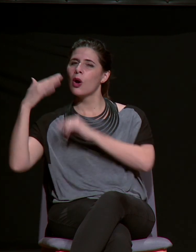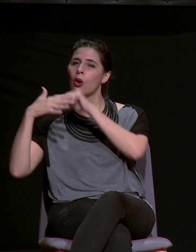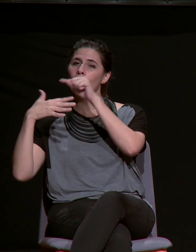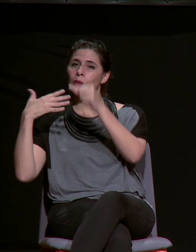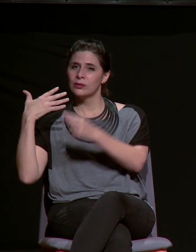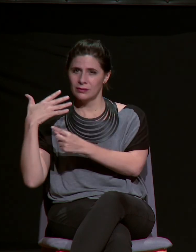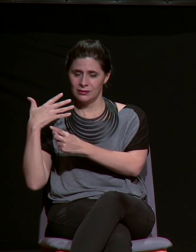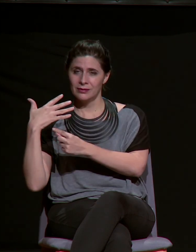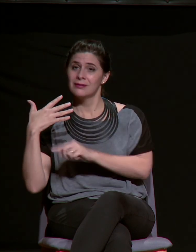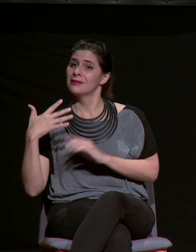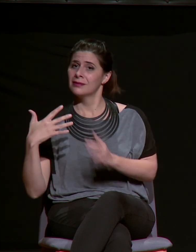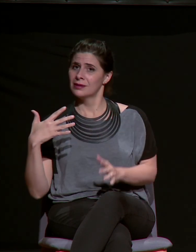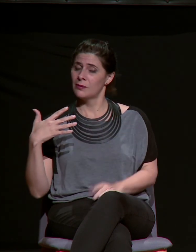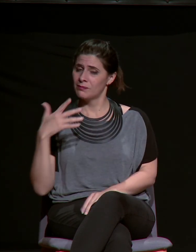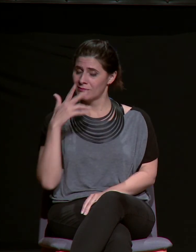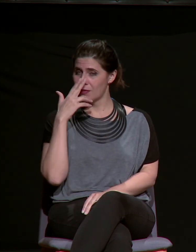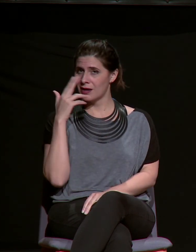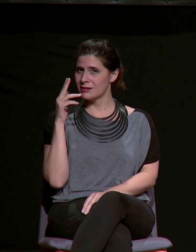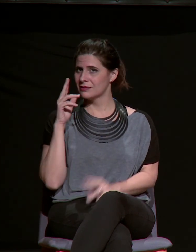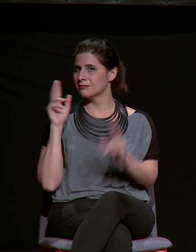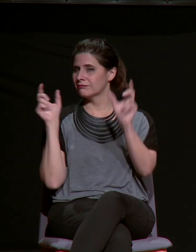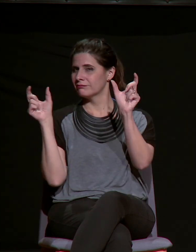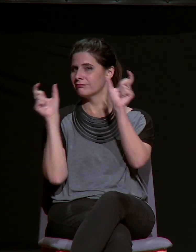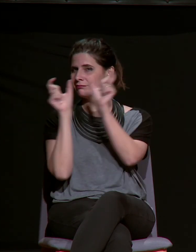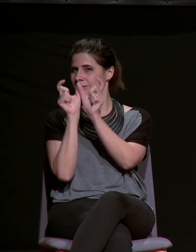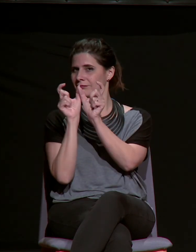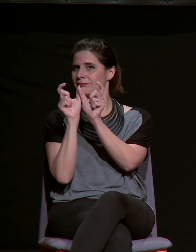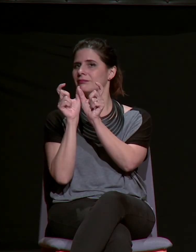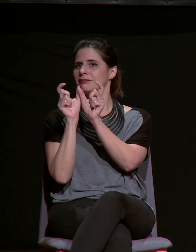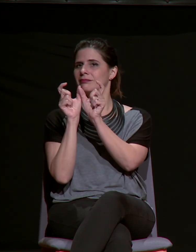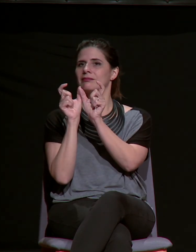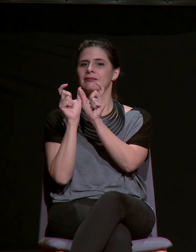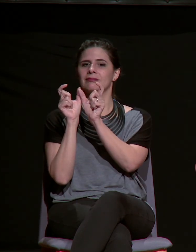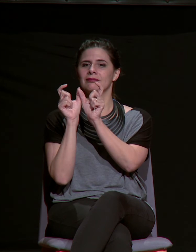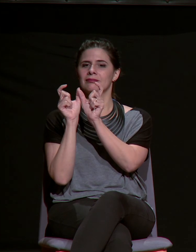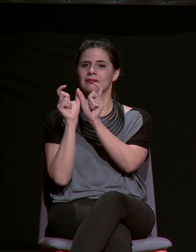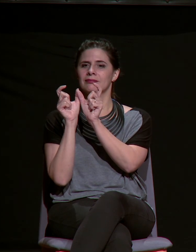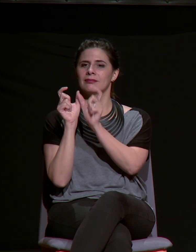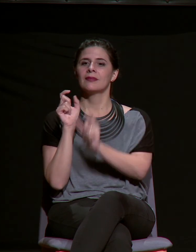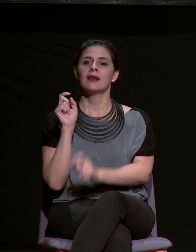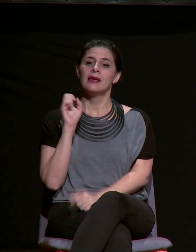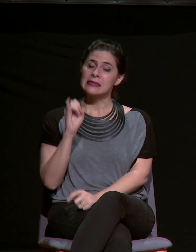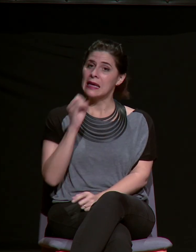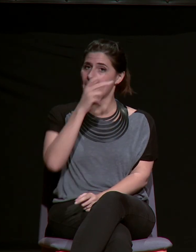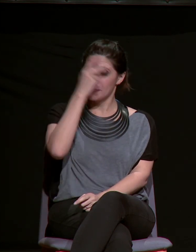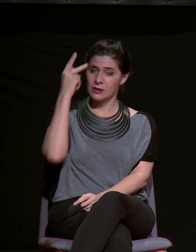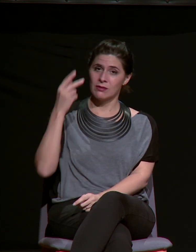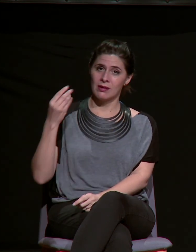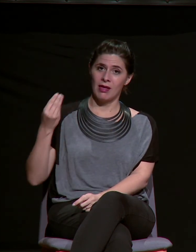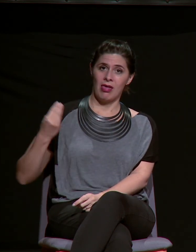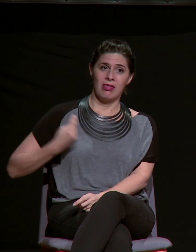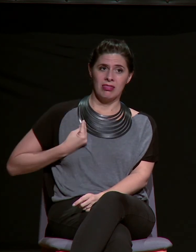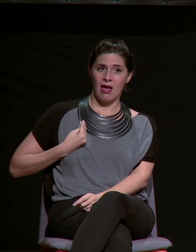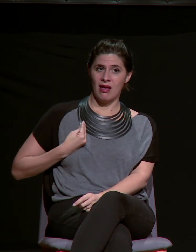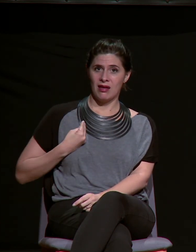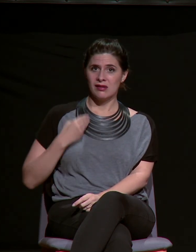chavão, como os meus alunos falavam quando alguém reclamava de algo, ou quando alguém botava um defeito, falava, é